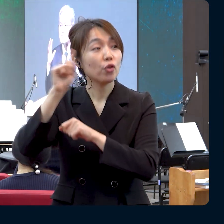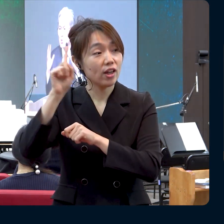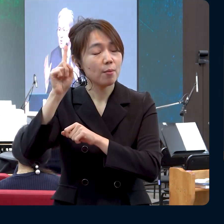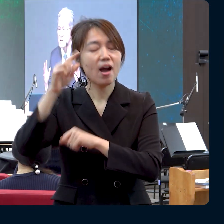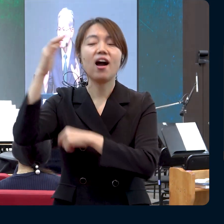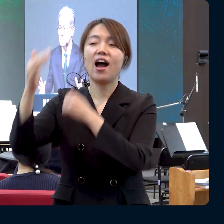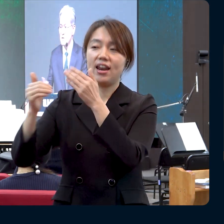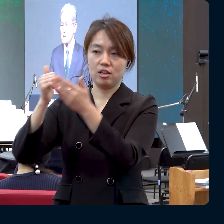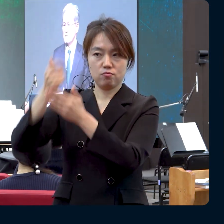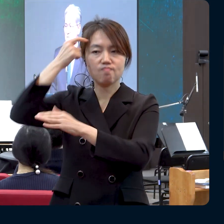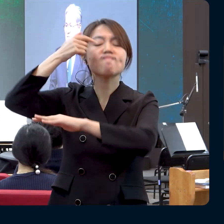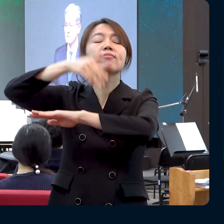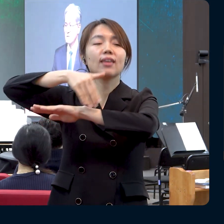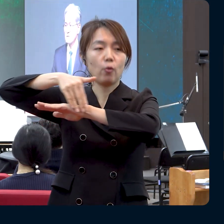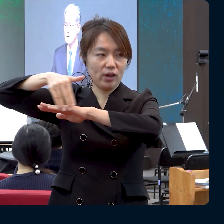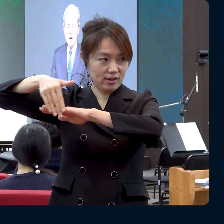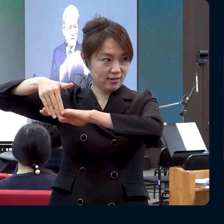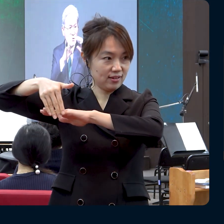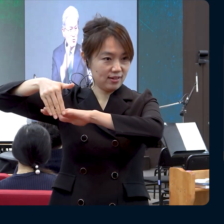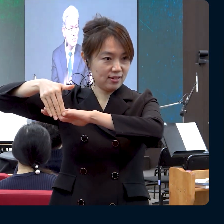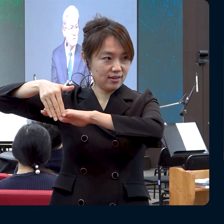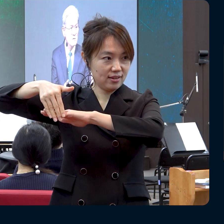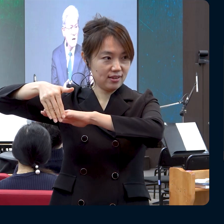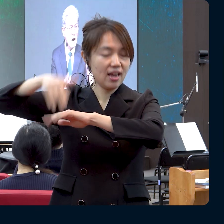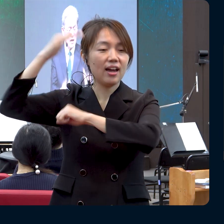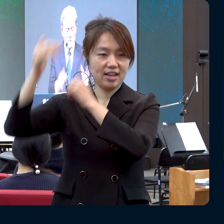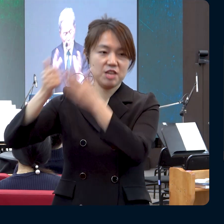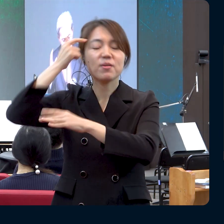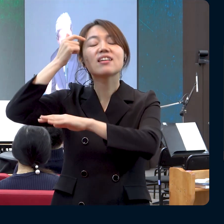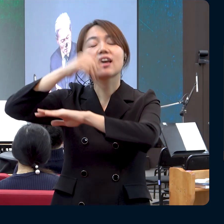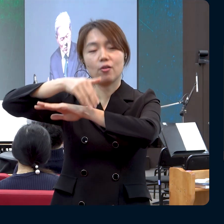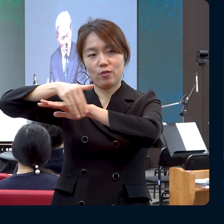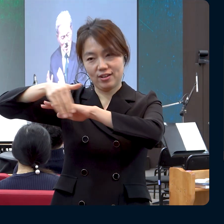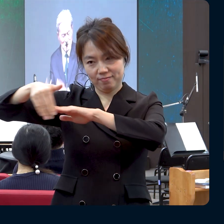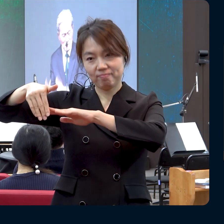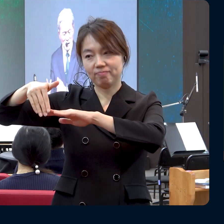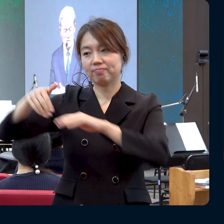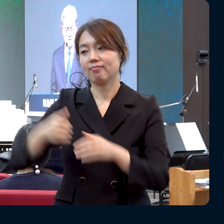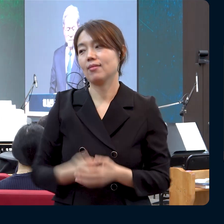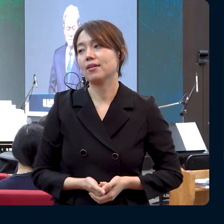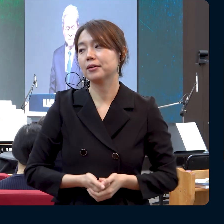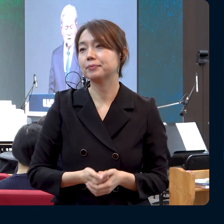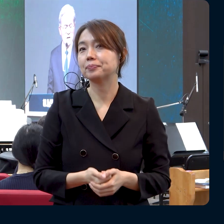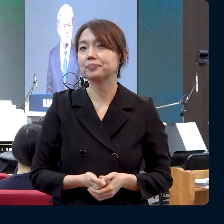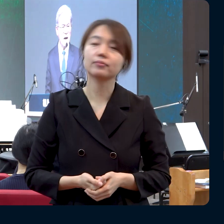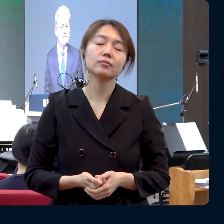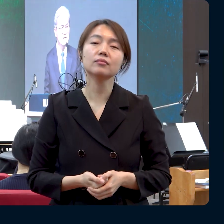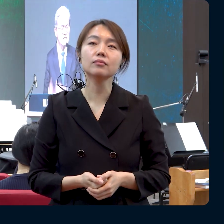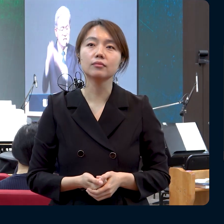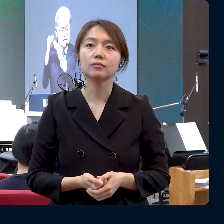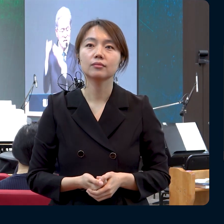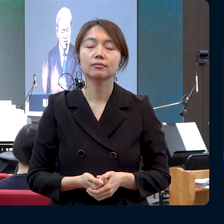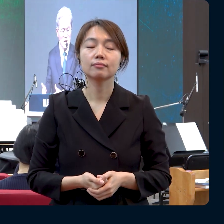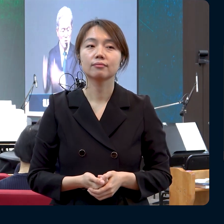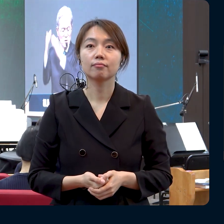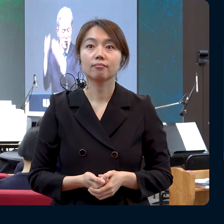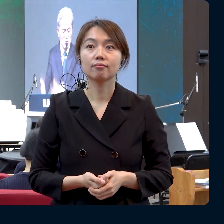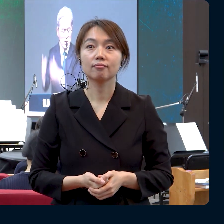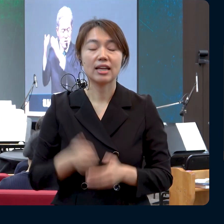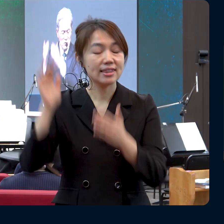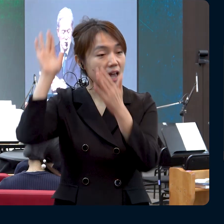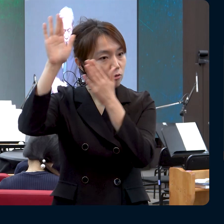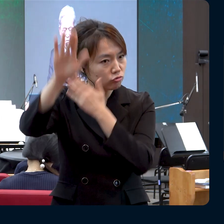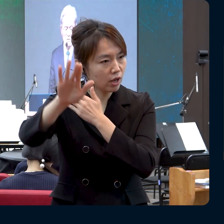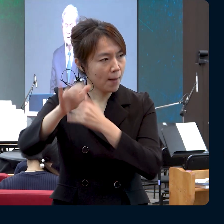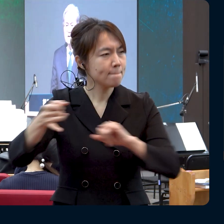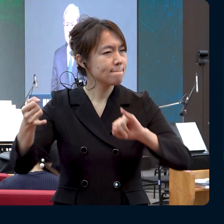하나님의 프로젝트입니다. 하나님의 꿈은 하나님의 프로젝트를 말하는 거예요. 예, 반드시 그대로